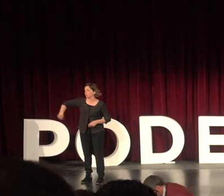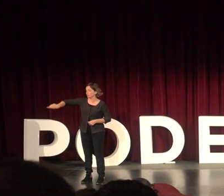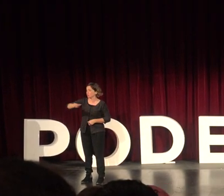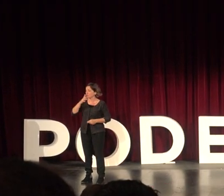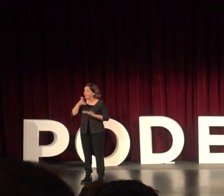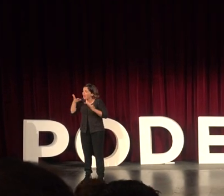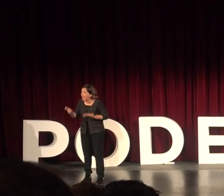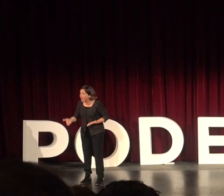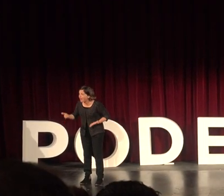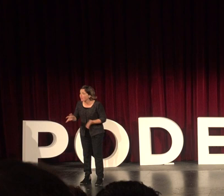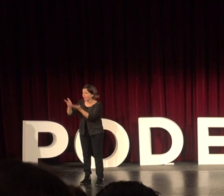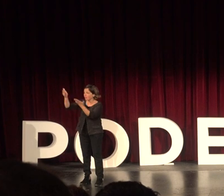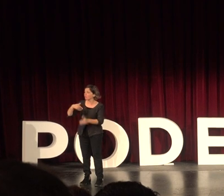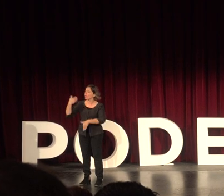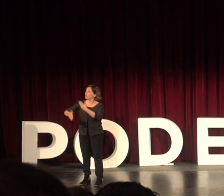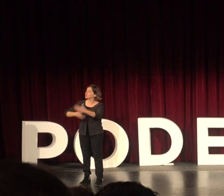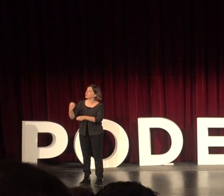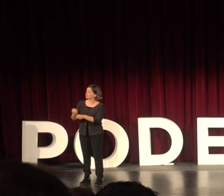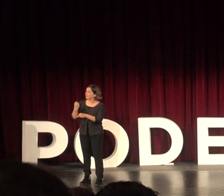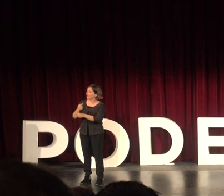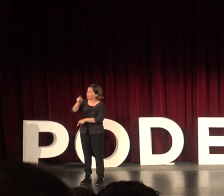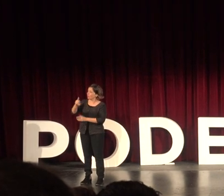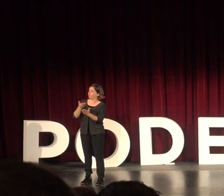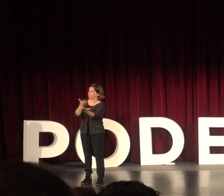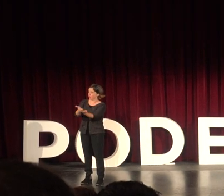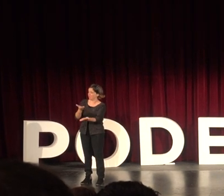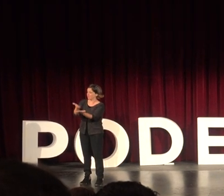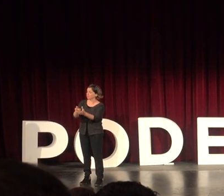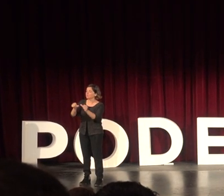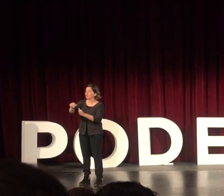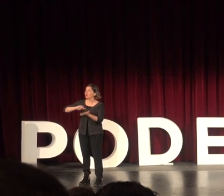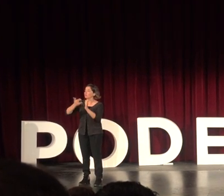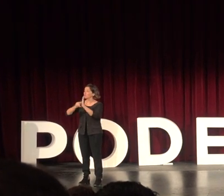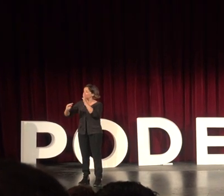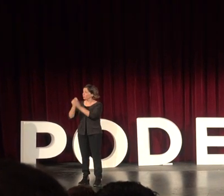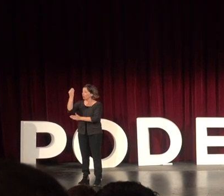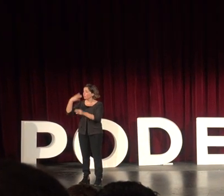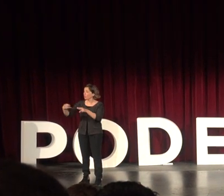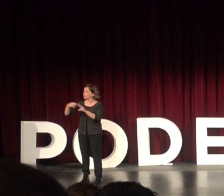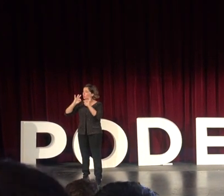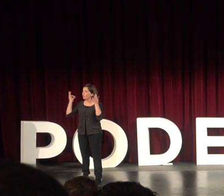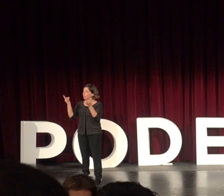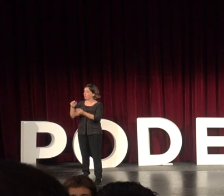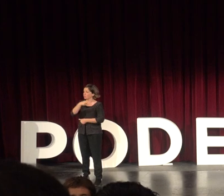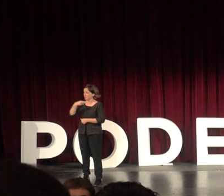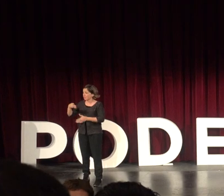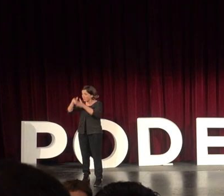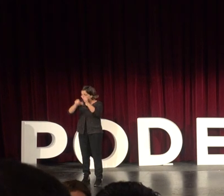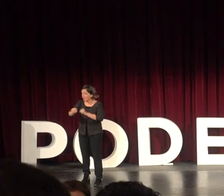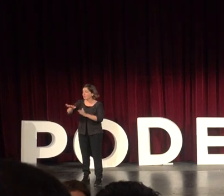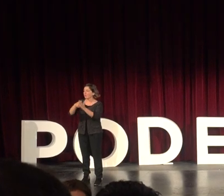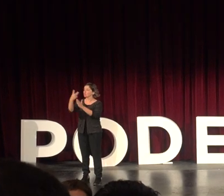Ahora os invitamos a continuar trabajando en ellas y que esto sea el proyecto político de Podemos Cantabria de aquí